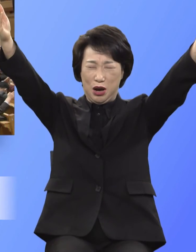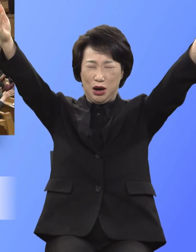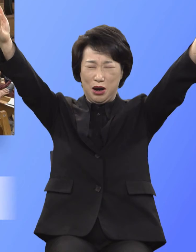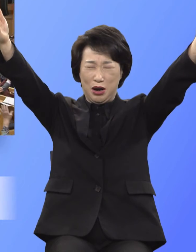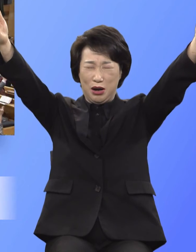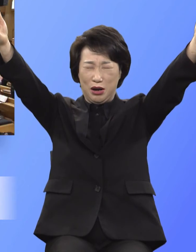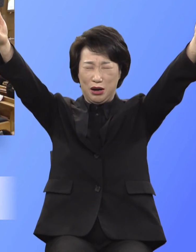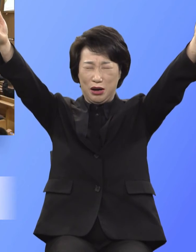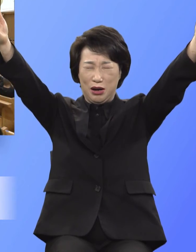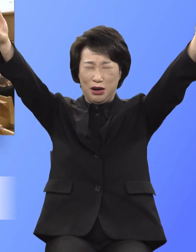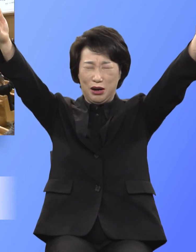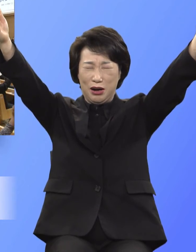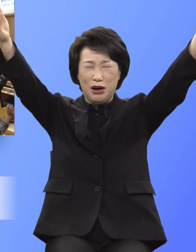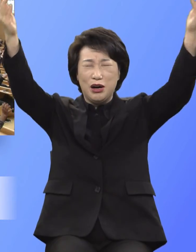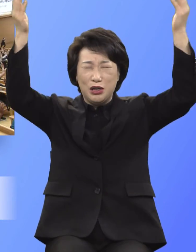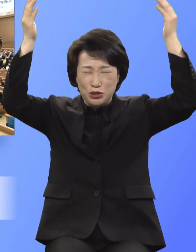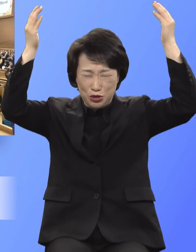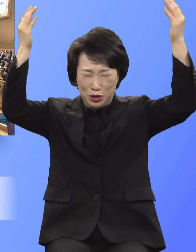주여,